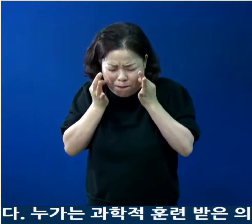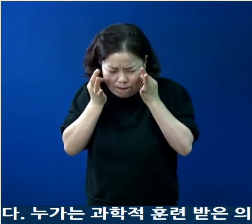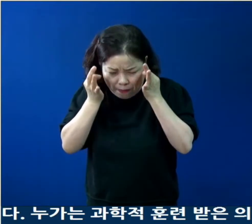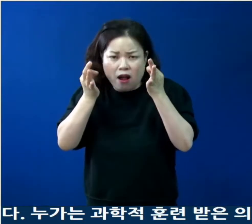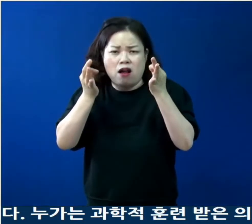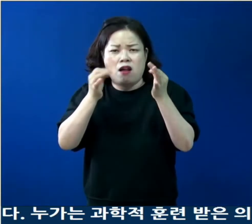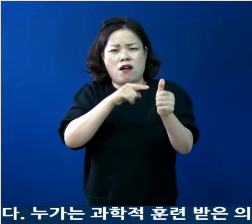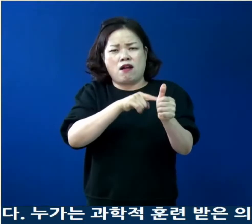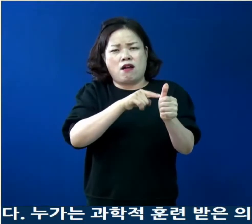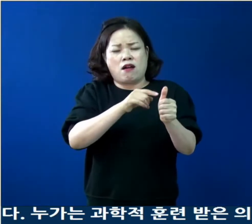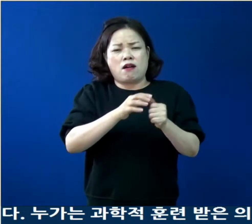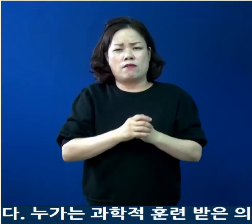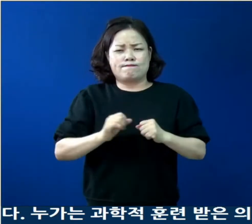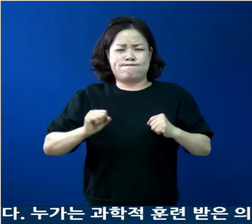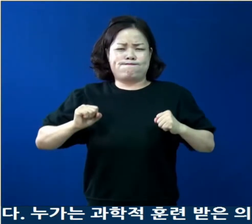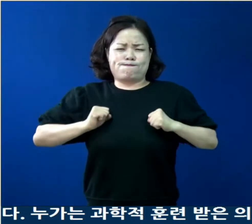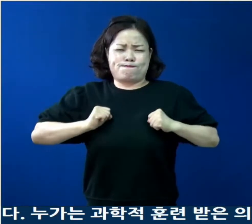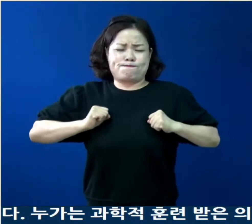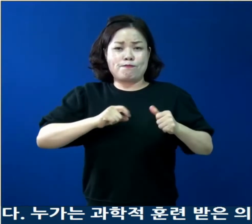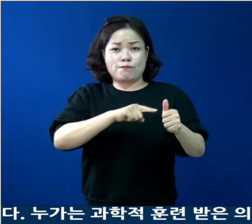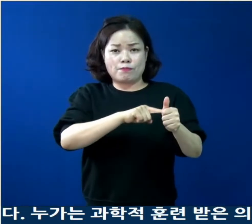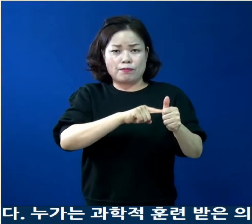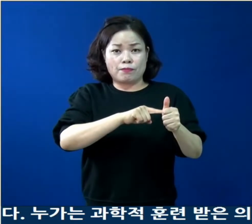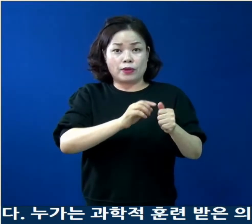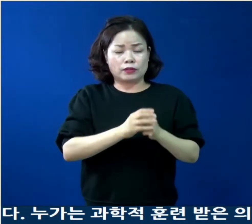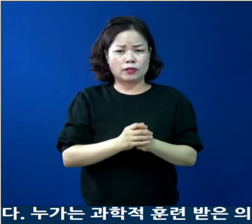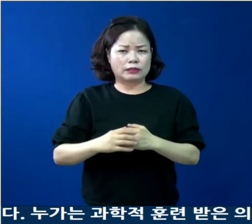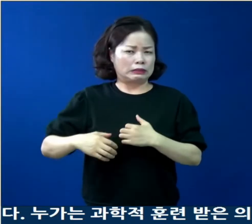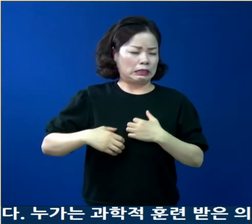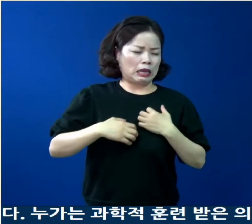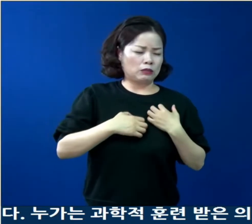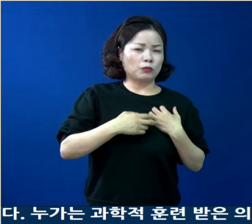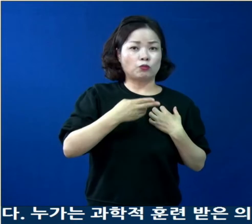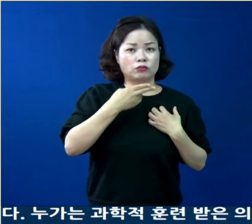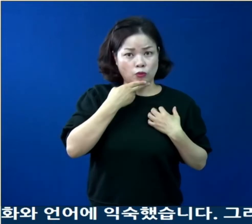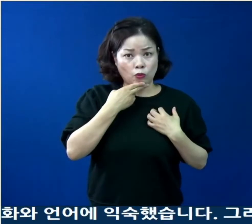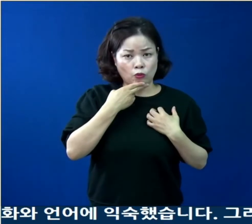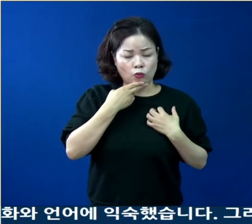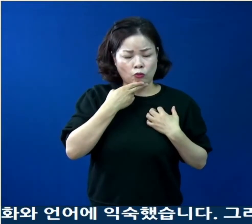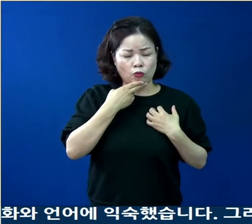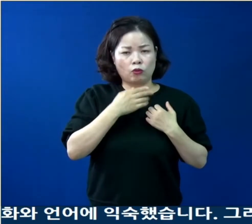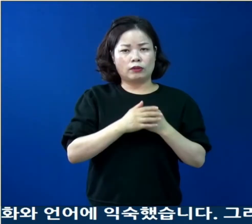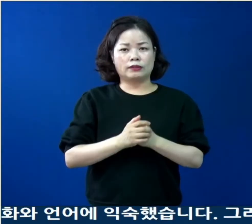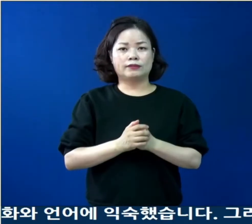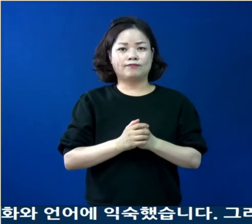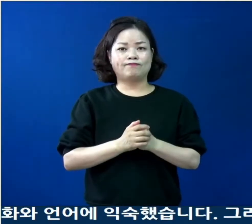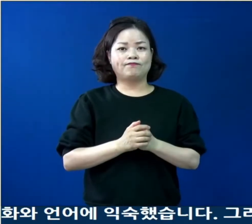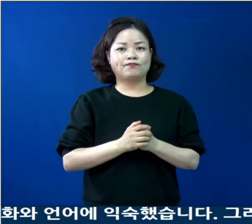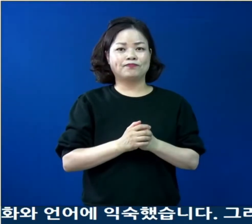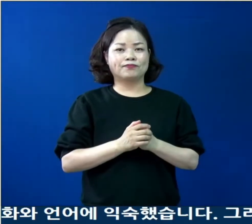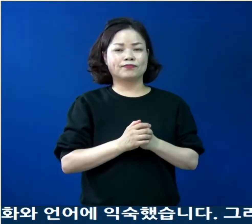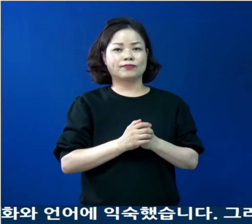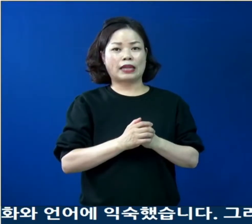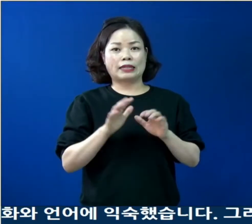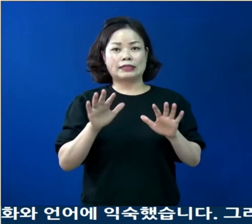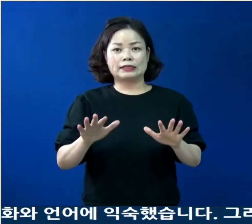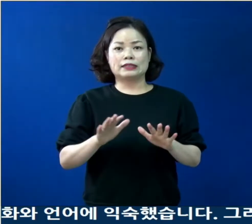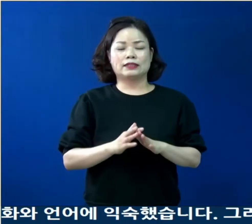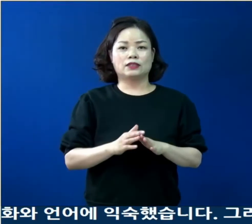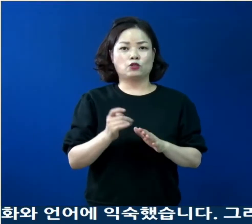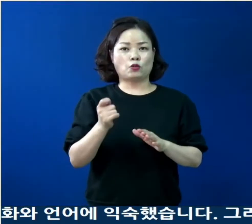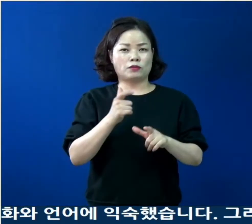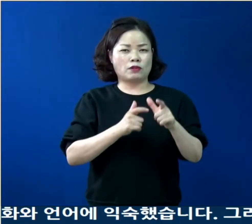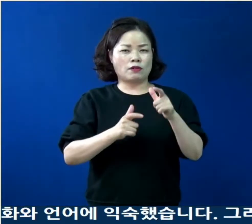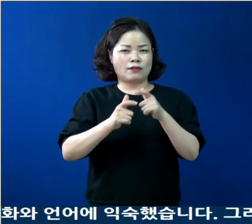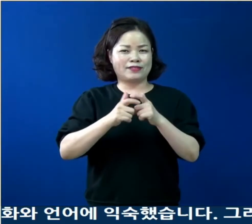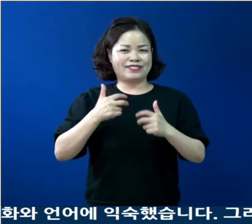것을 이렇게 게으르거나 아끼지 않았다, 이렇게 정리해 볼 수 있겠습니다. 자, 이제